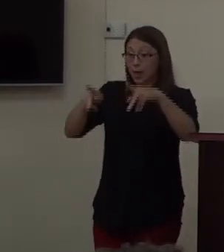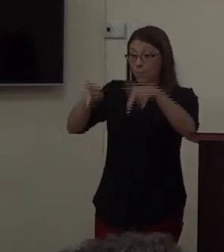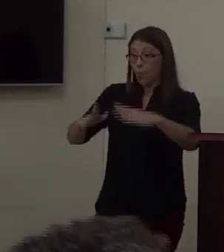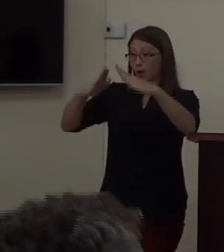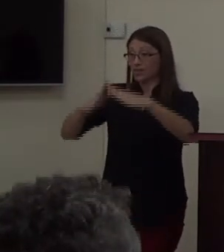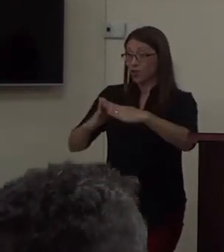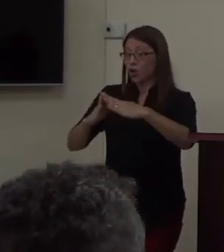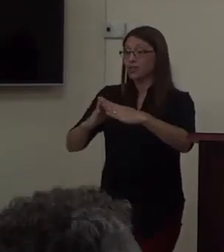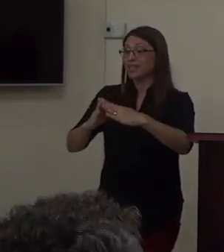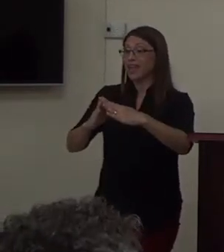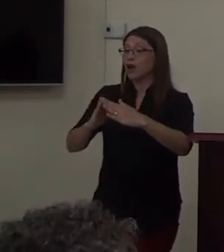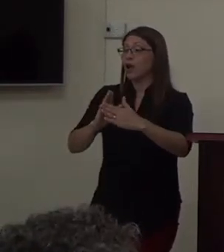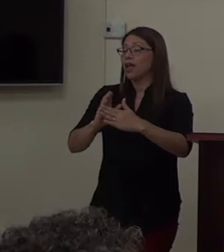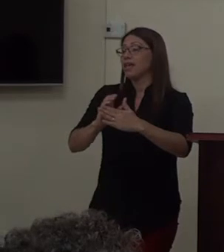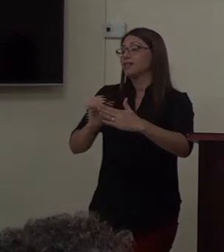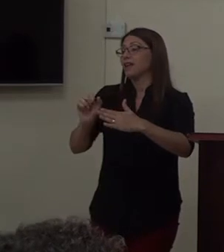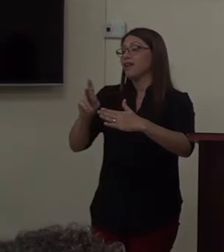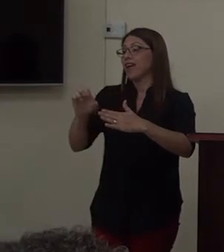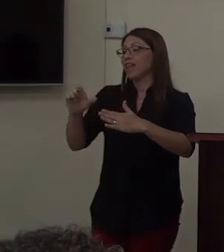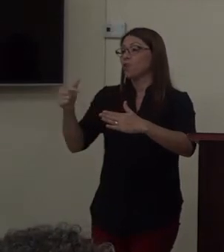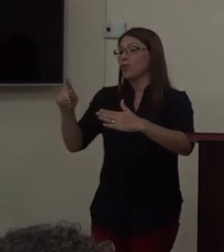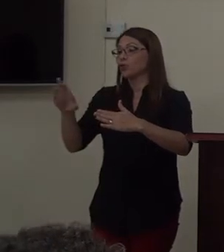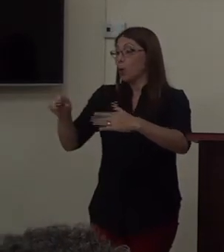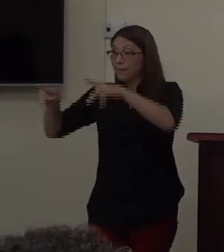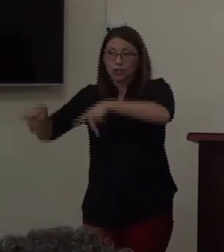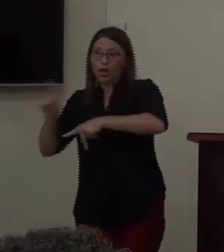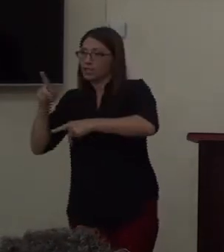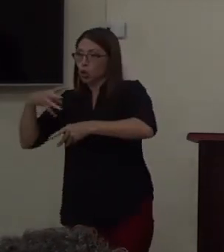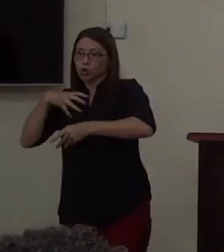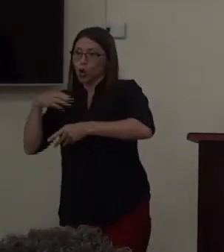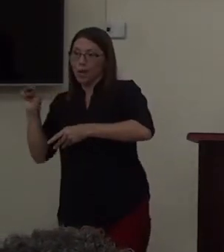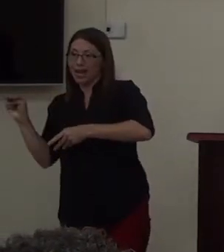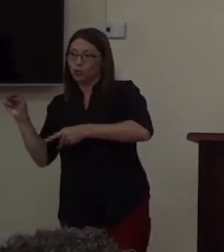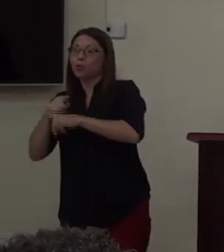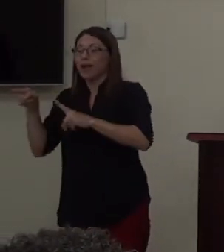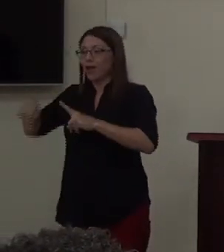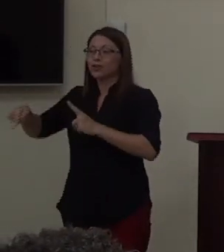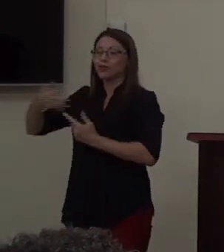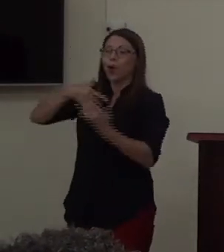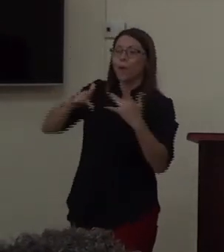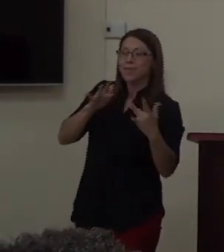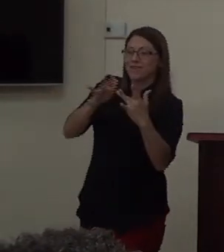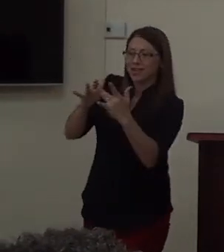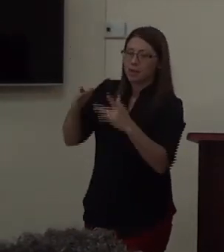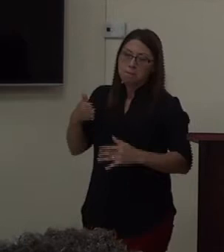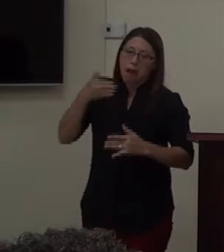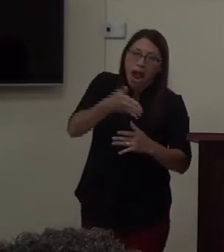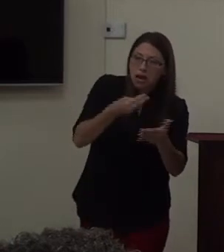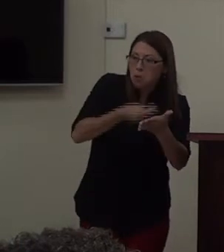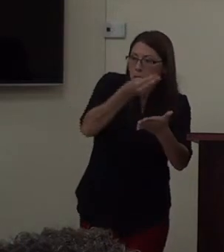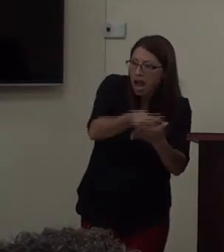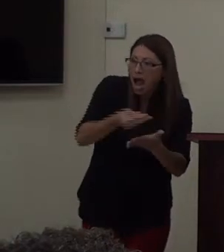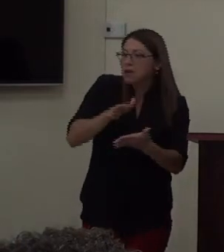Guatuso, para que conviven los malecos, ¿verdad?, los que no son malecos, pero con los que tienen, a los que le van a comprar en las tiendas, con los que hablan